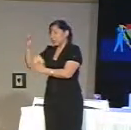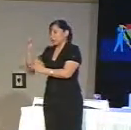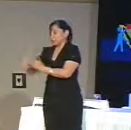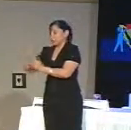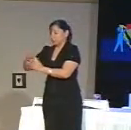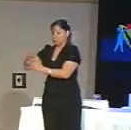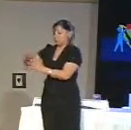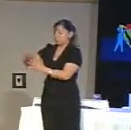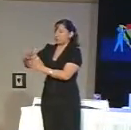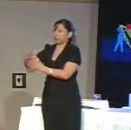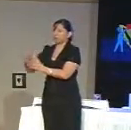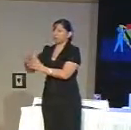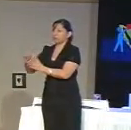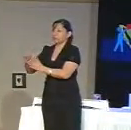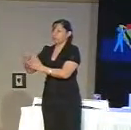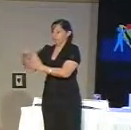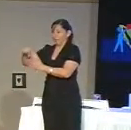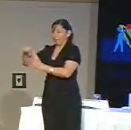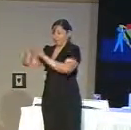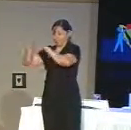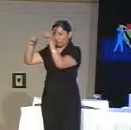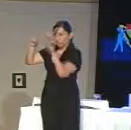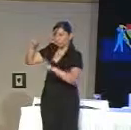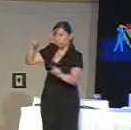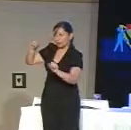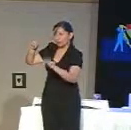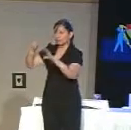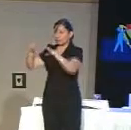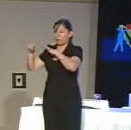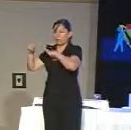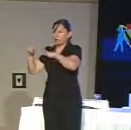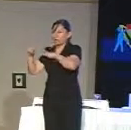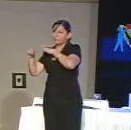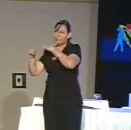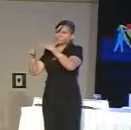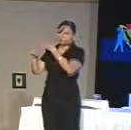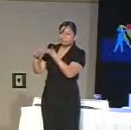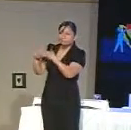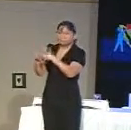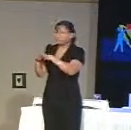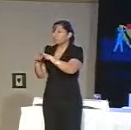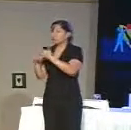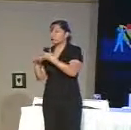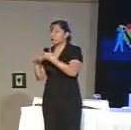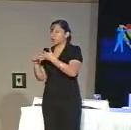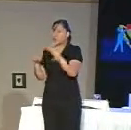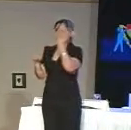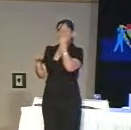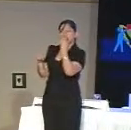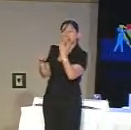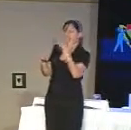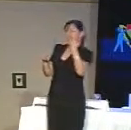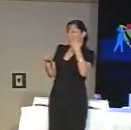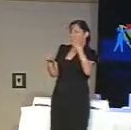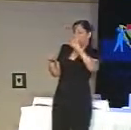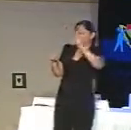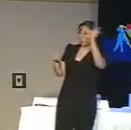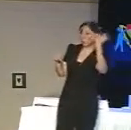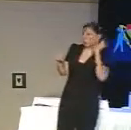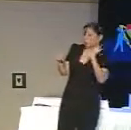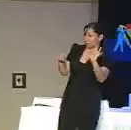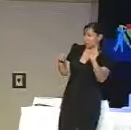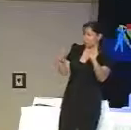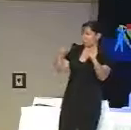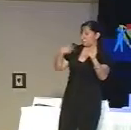nuestro país tiene una frecuencia aproximada del